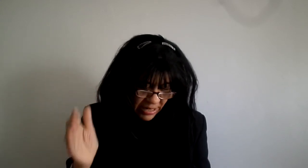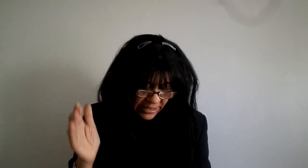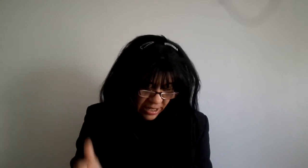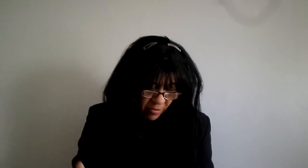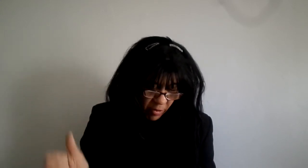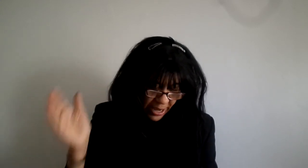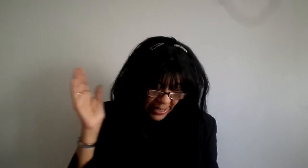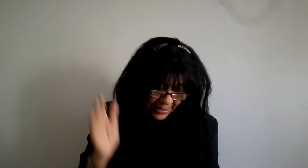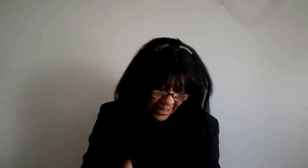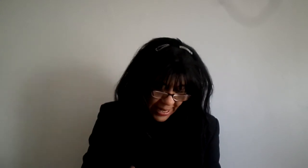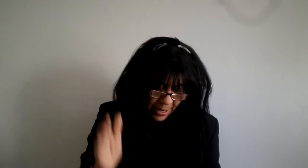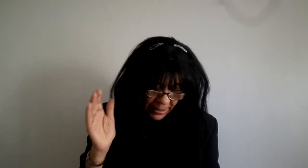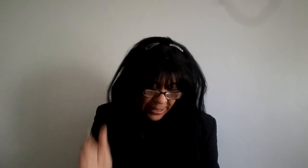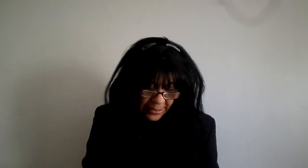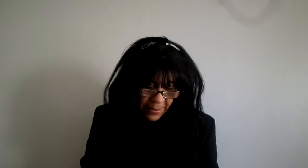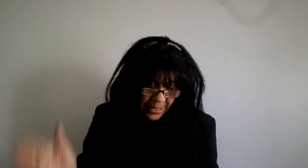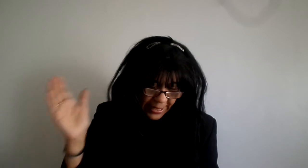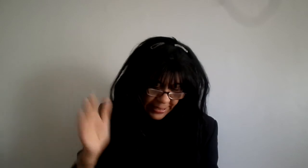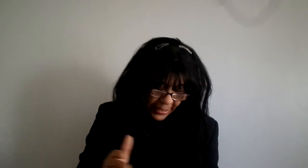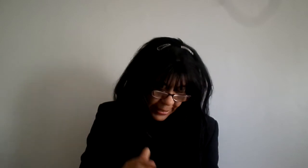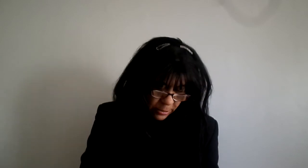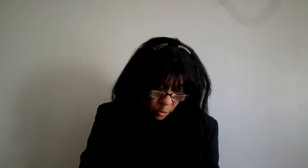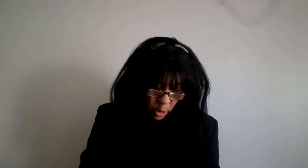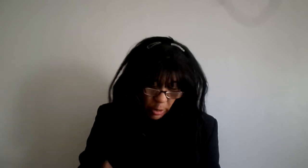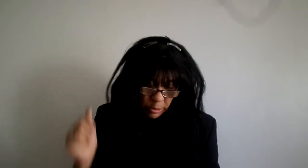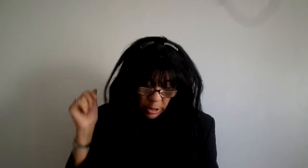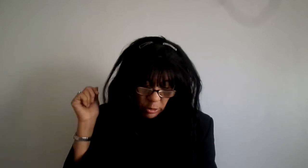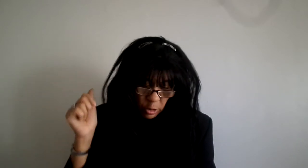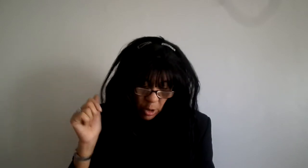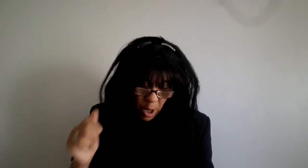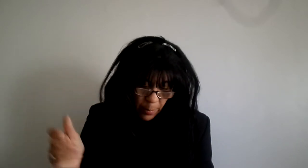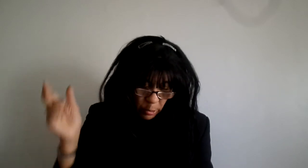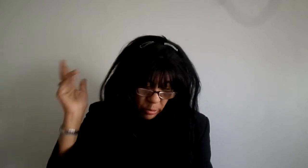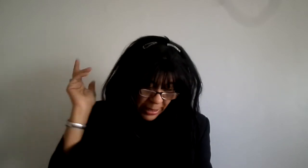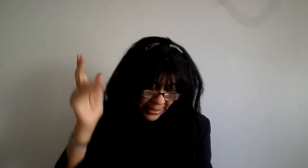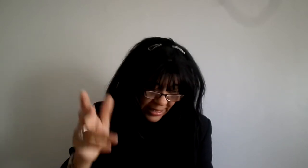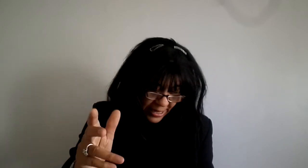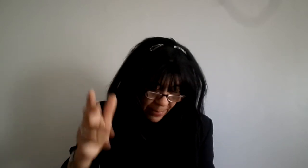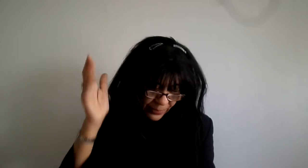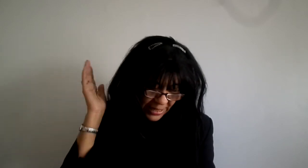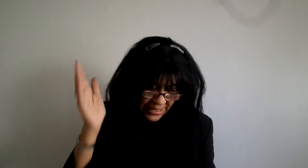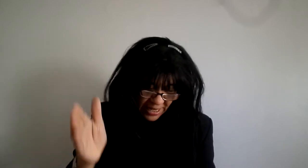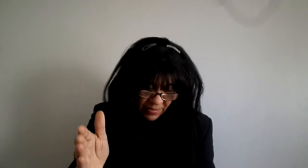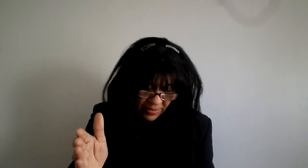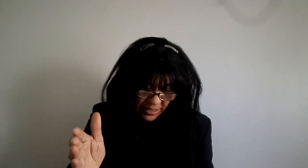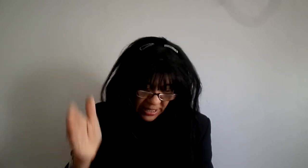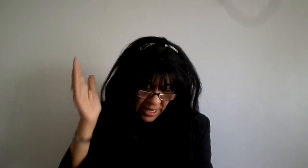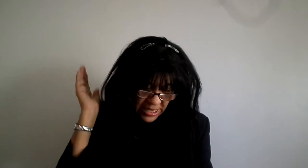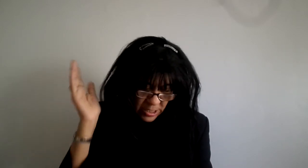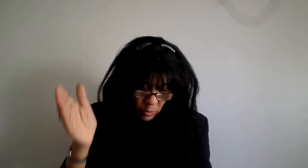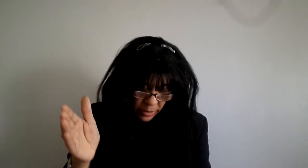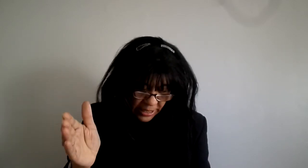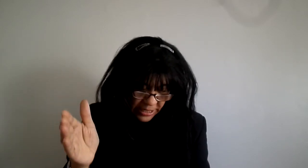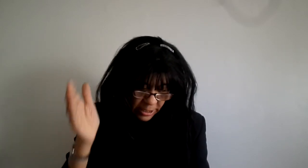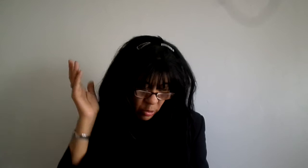la tierra. Y fue la tarde, la mañana, el día quinto. Y luego dijo Dios, produzca la tierra, seres vivientes, según el género,